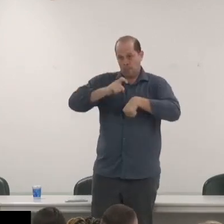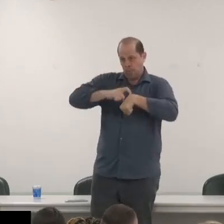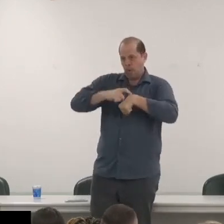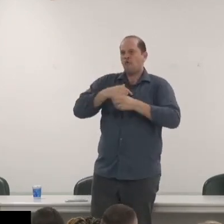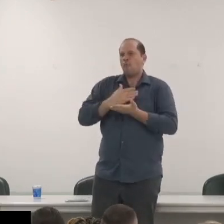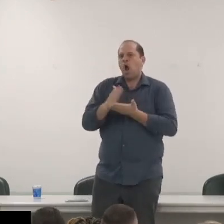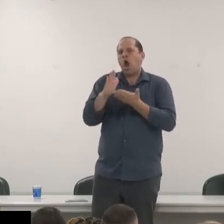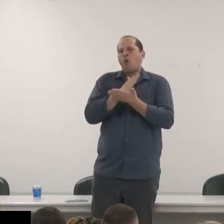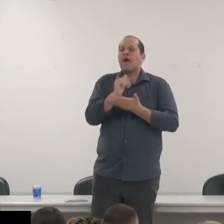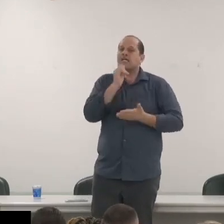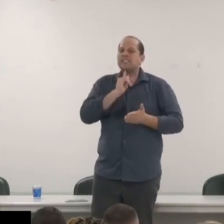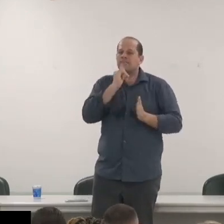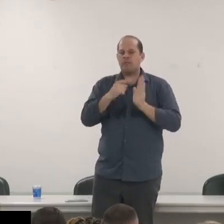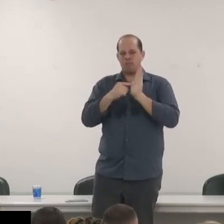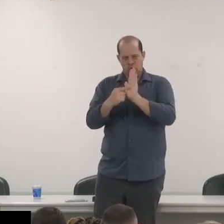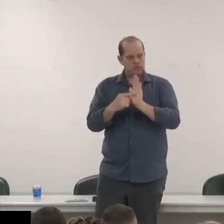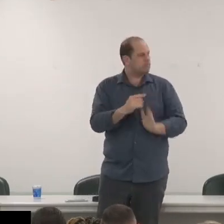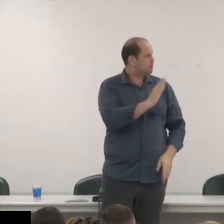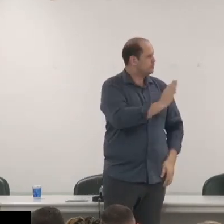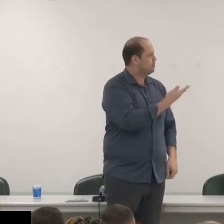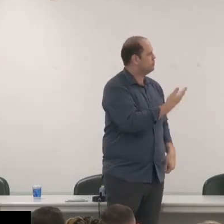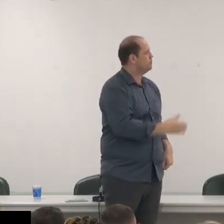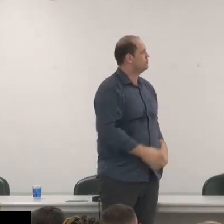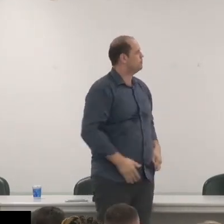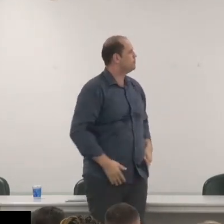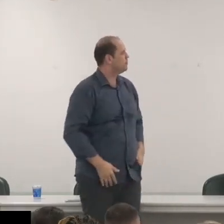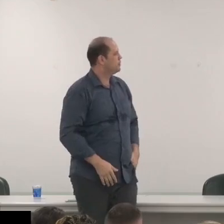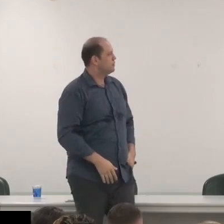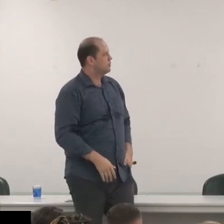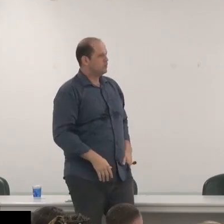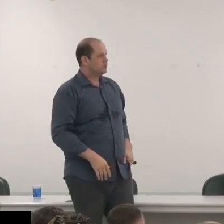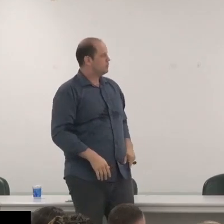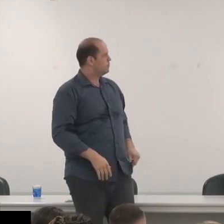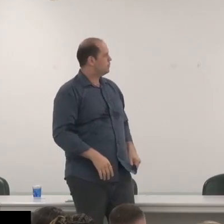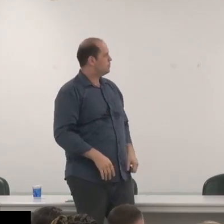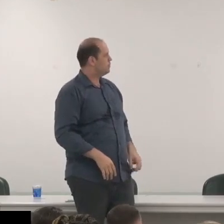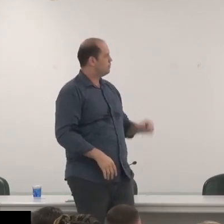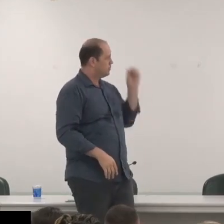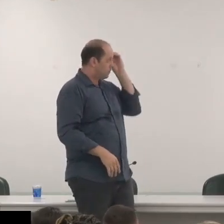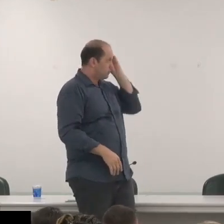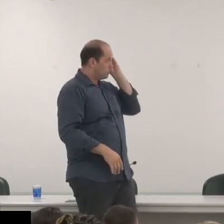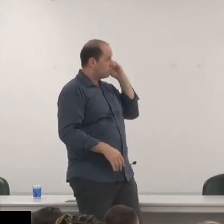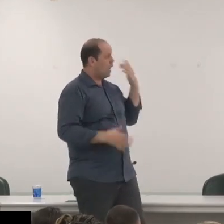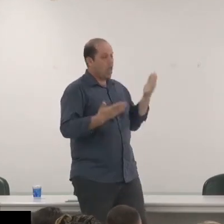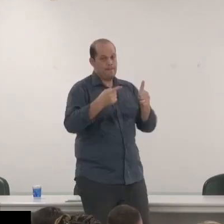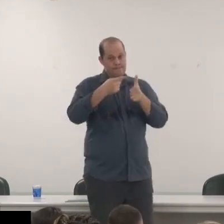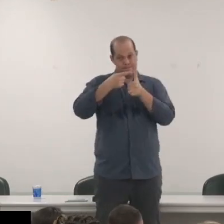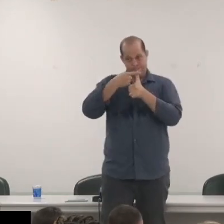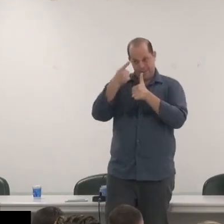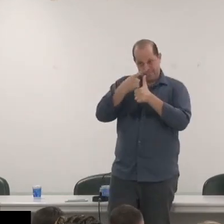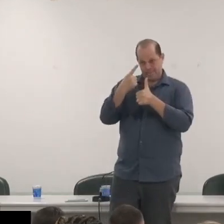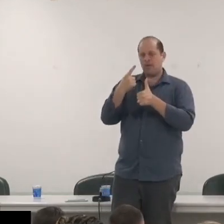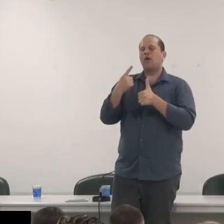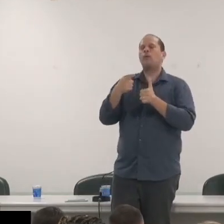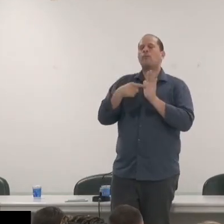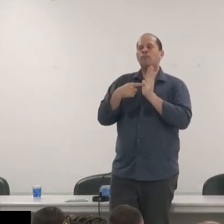dessa coleta de corpos, inclusive. Então, eu vou mostrar para vocês alguns exemplos de empréstimos a partir da língua